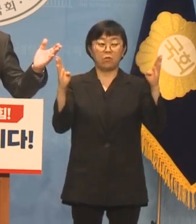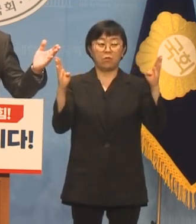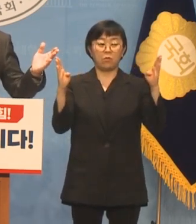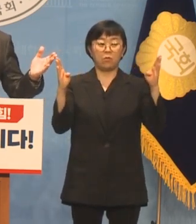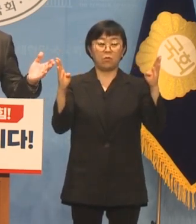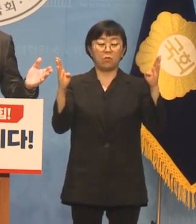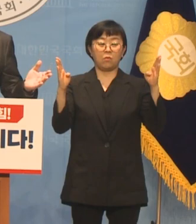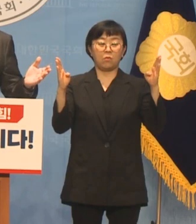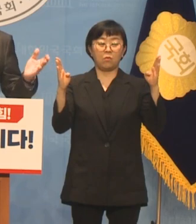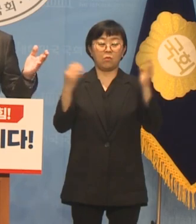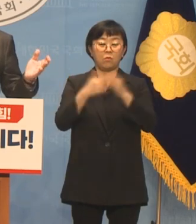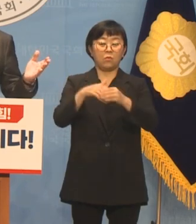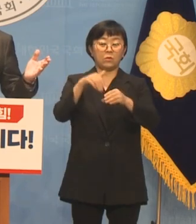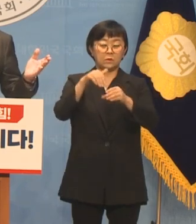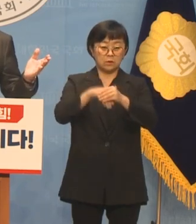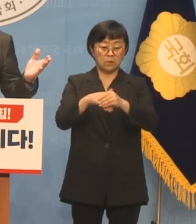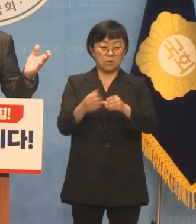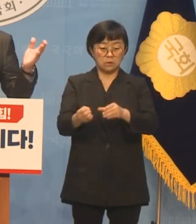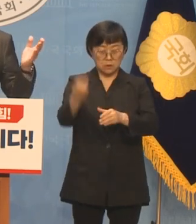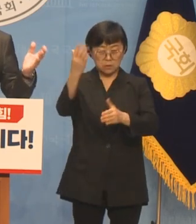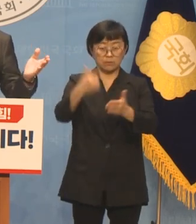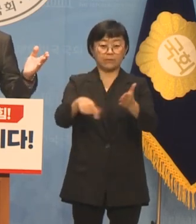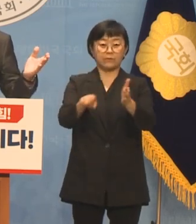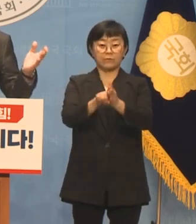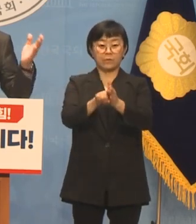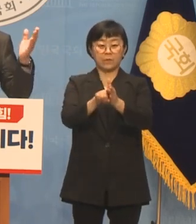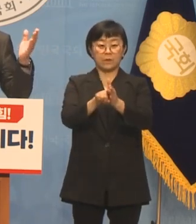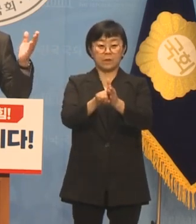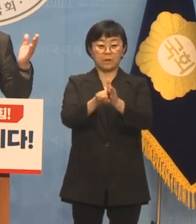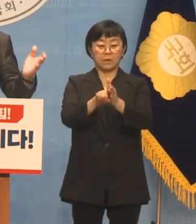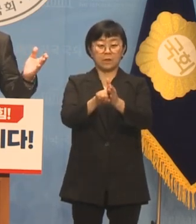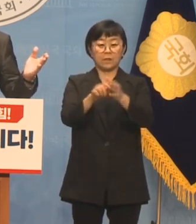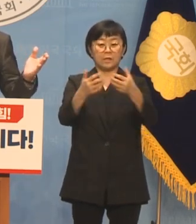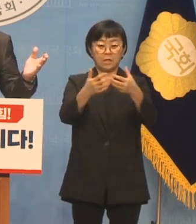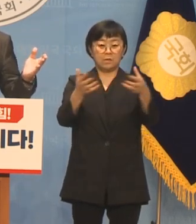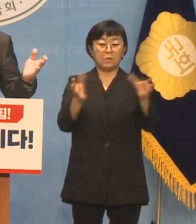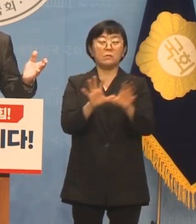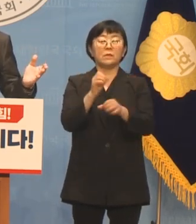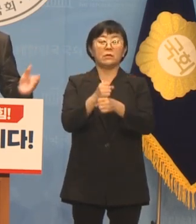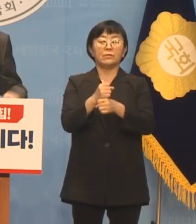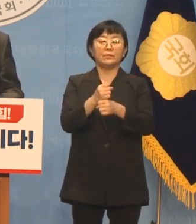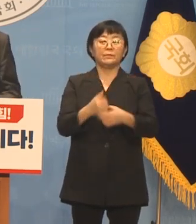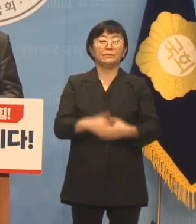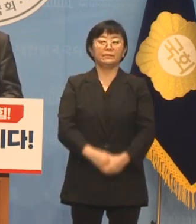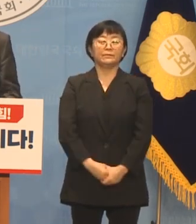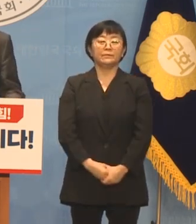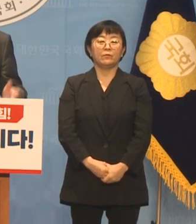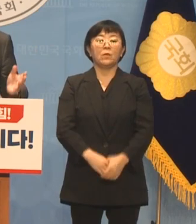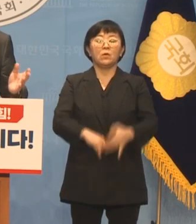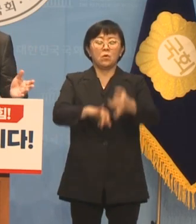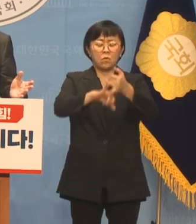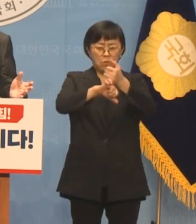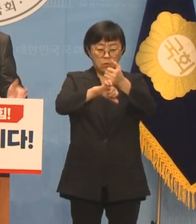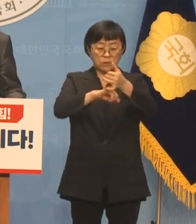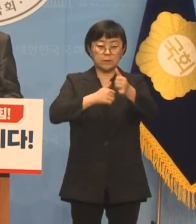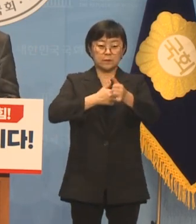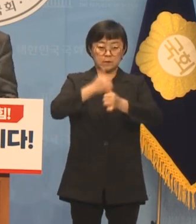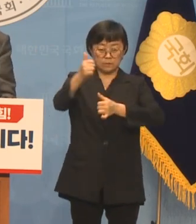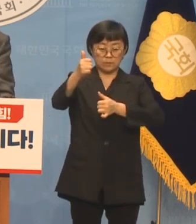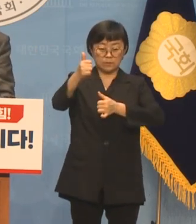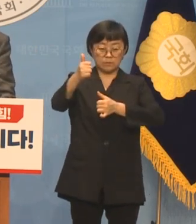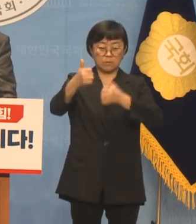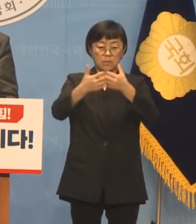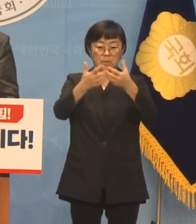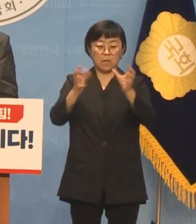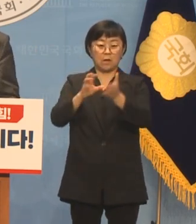열고 총선 압승을 위한 드림팀을 꾸리겠습니다. 반드시 승리하라는